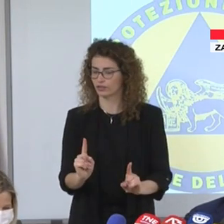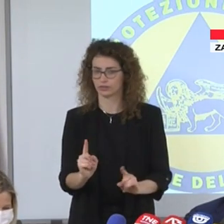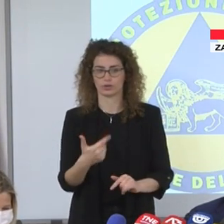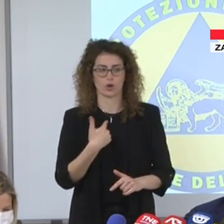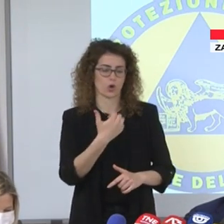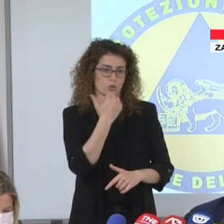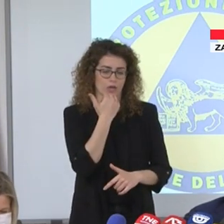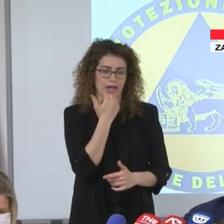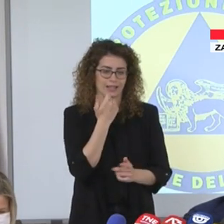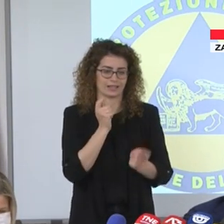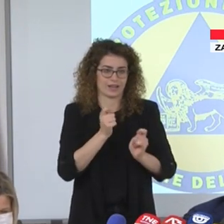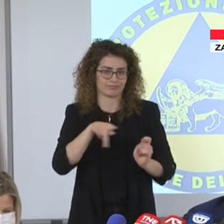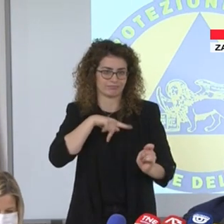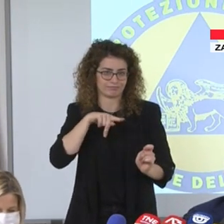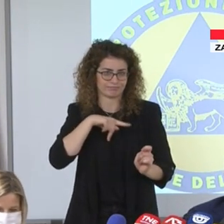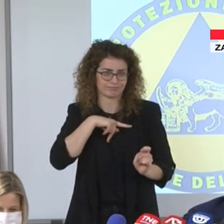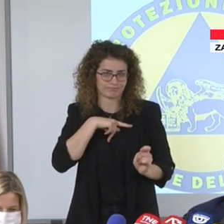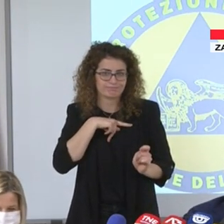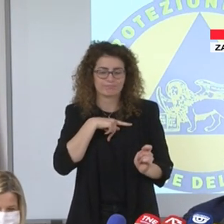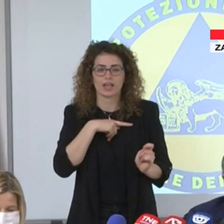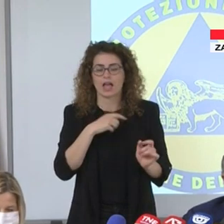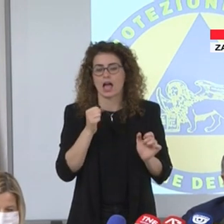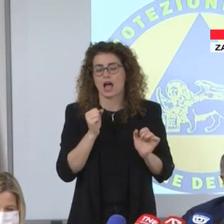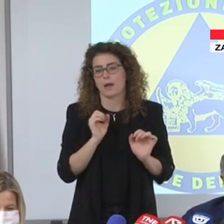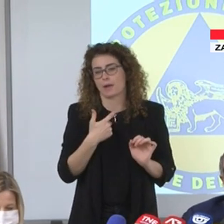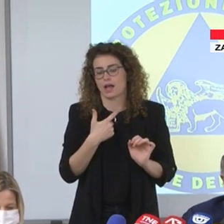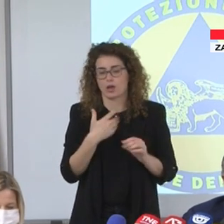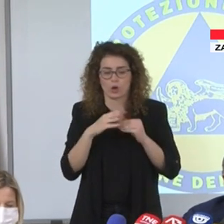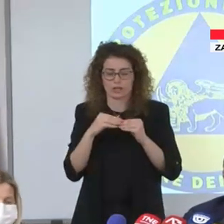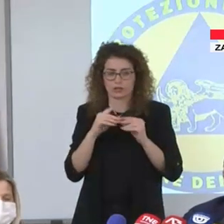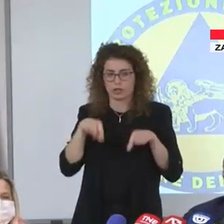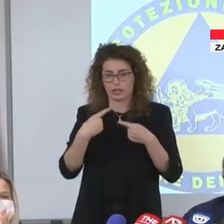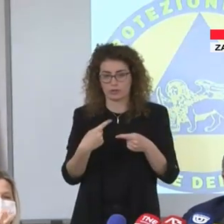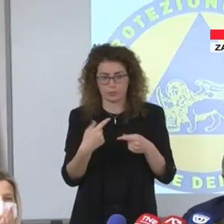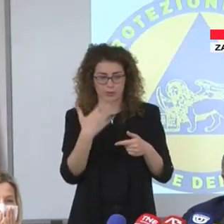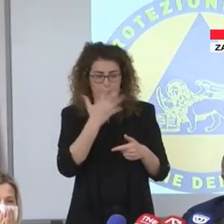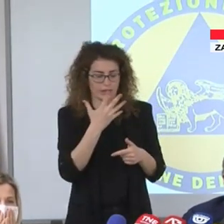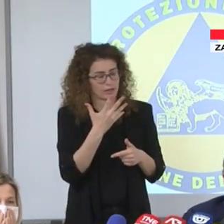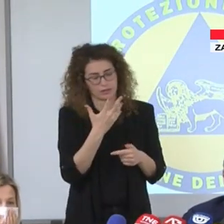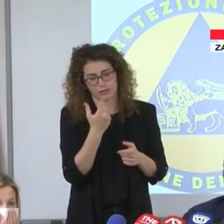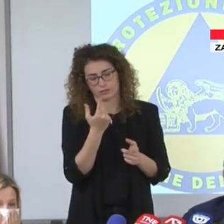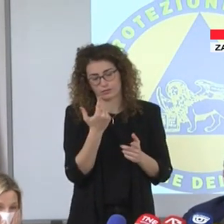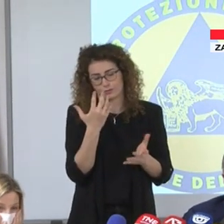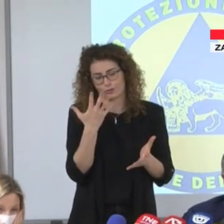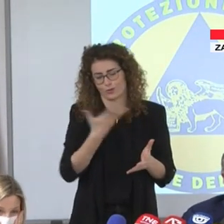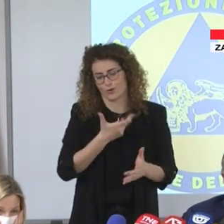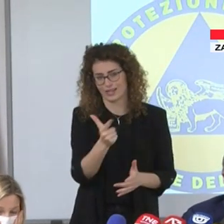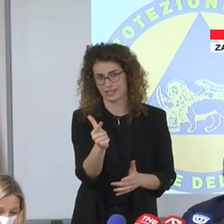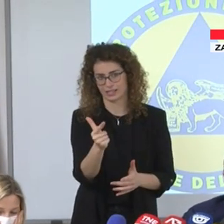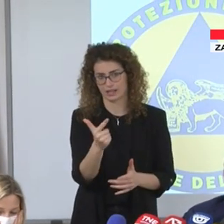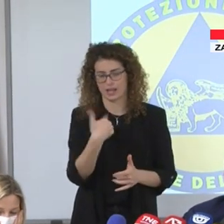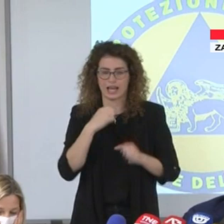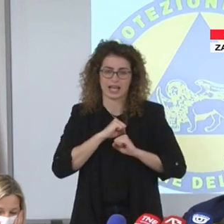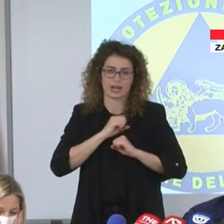fatti personali, però cioè, non posso accettare che con la ragione passo da torto, non esiste, e penso che voi comprendiate quello che vi ho detto, anche il mio